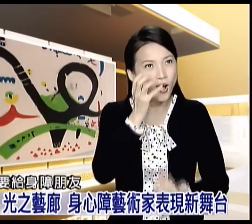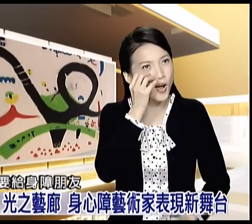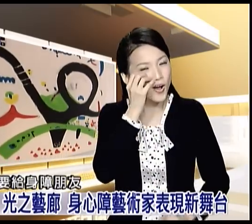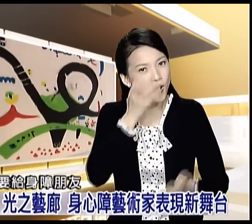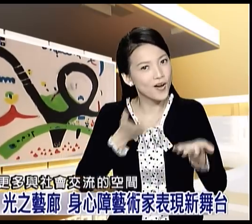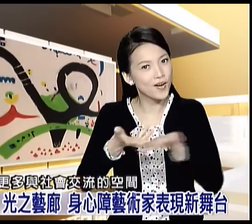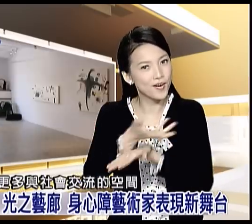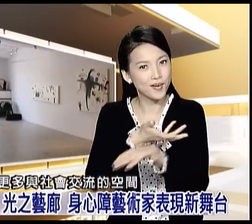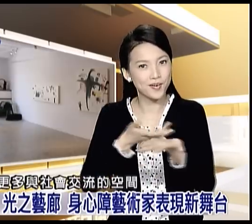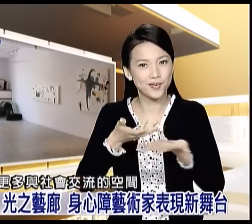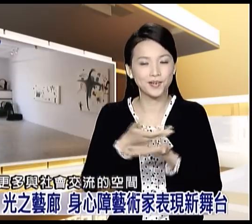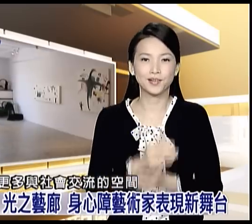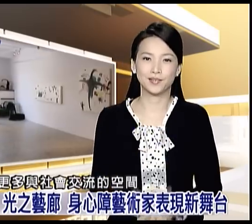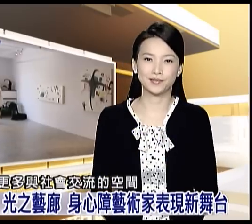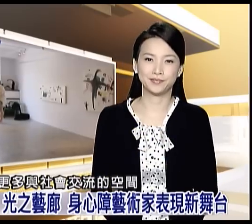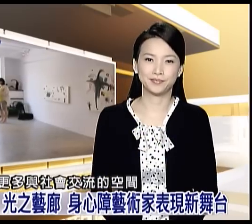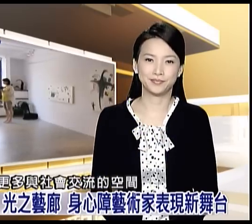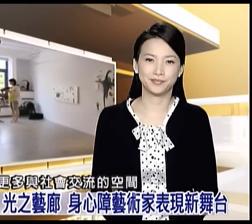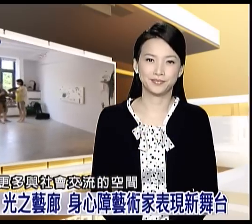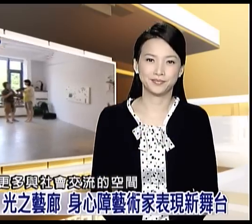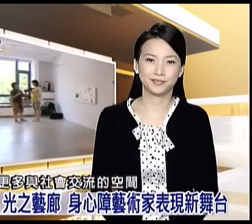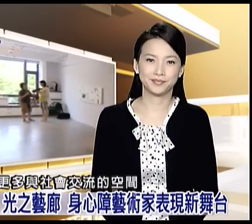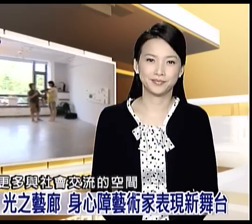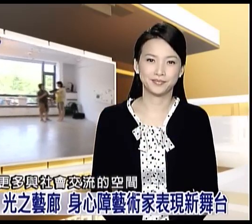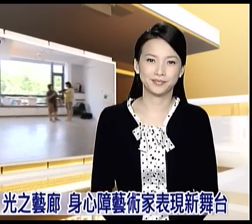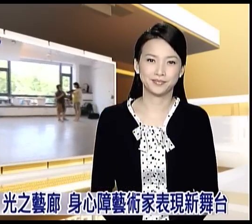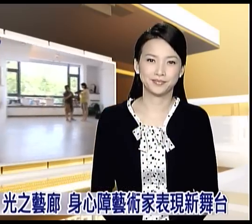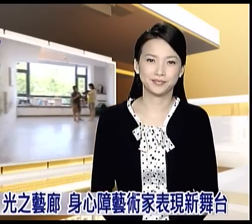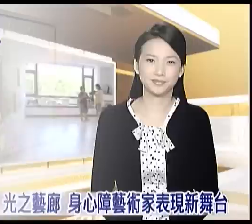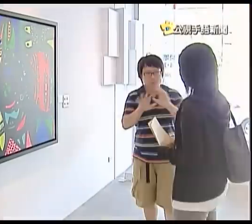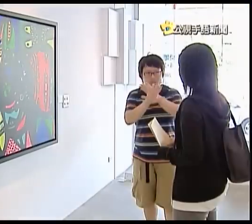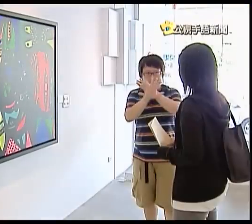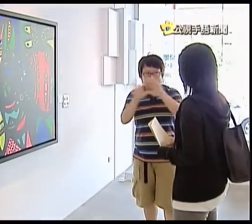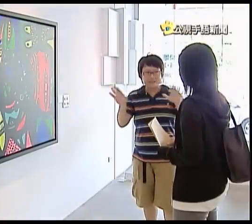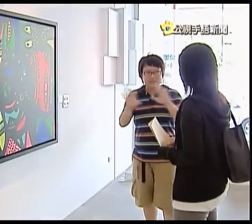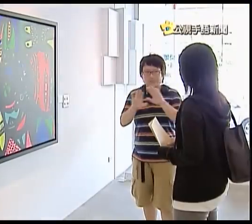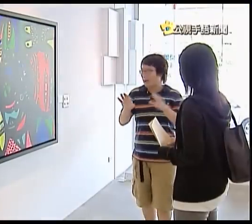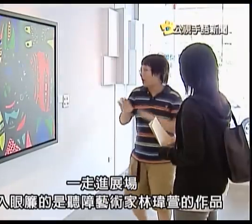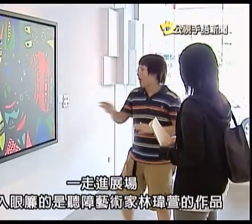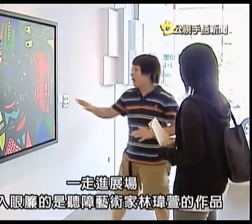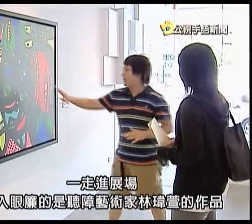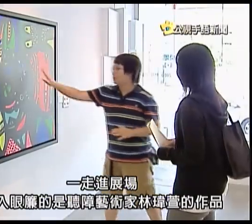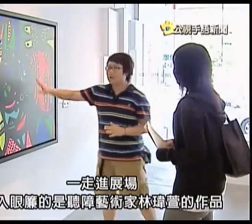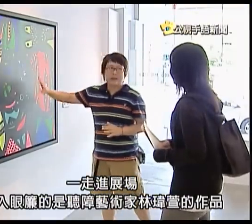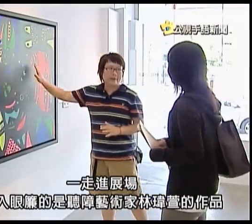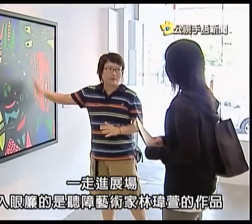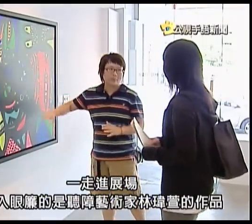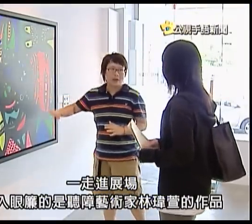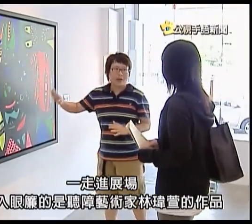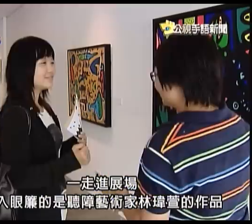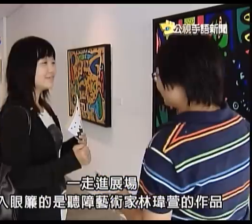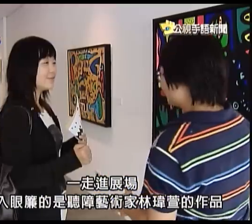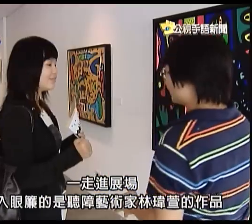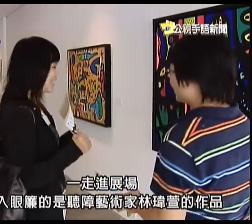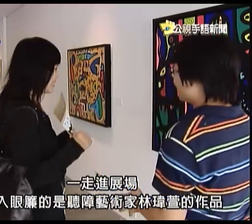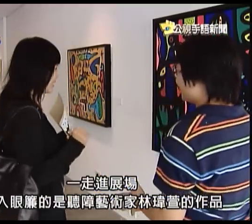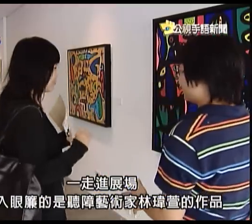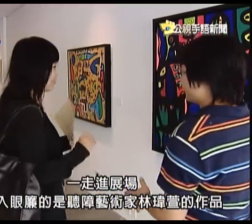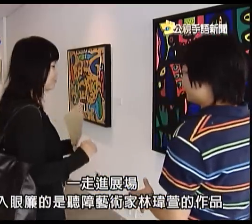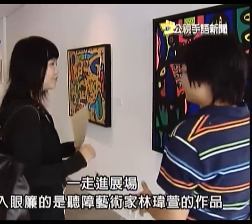更多与社会交流的空间。 一走进展场，映入眼帘的是听障艺术家林伟轩的作